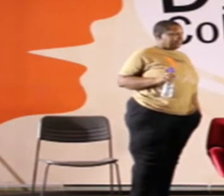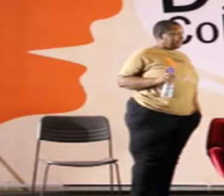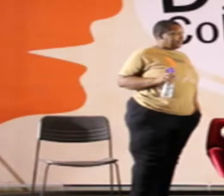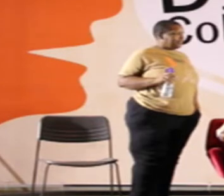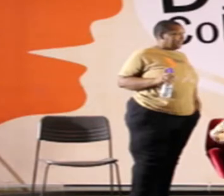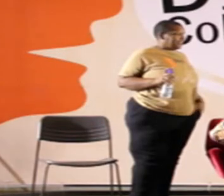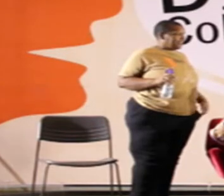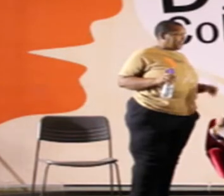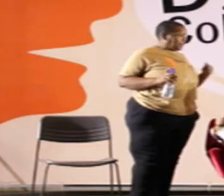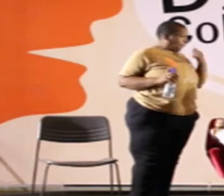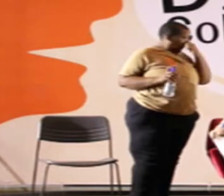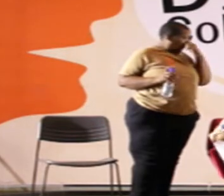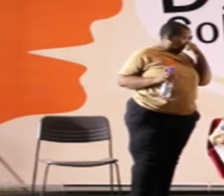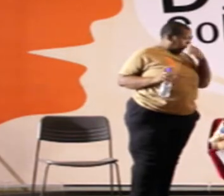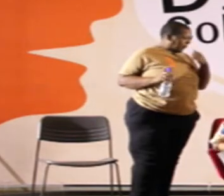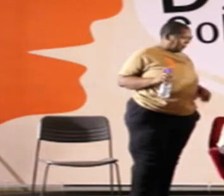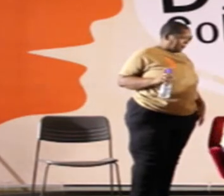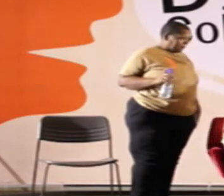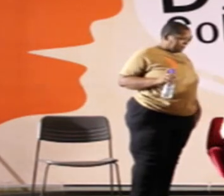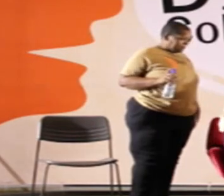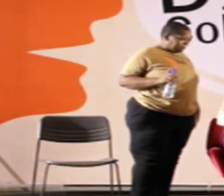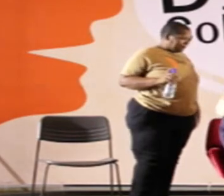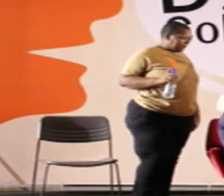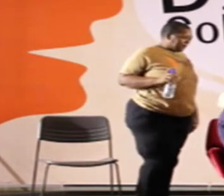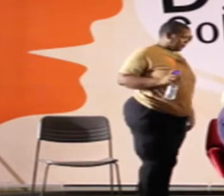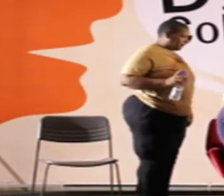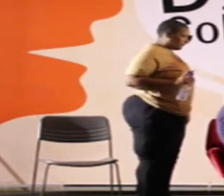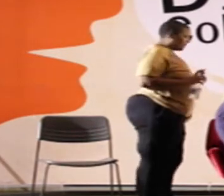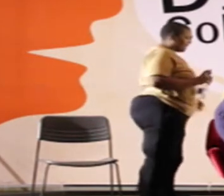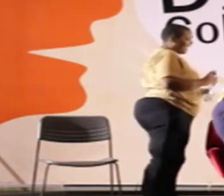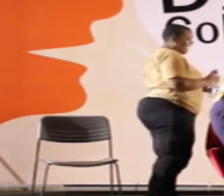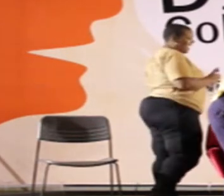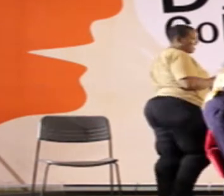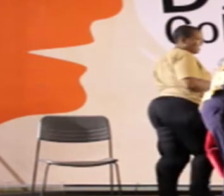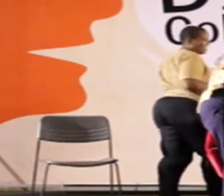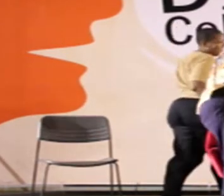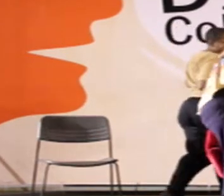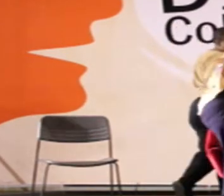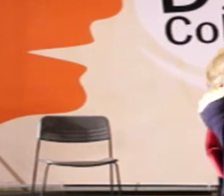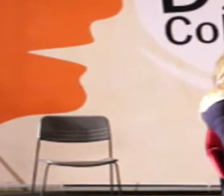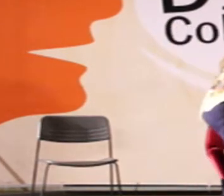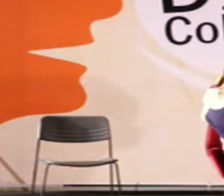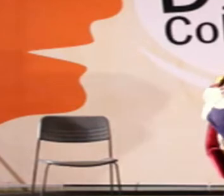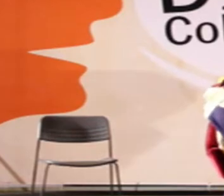um ótimo final de semana e nos veremos em 3 de outubro. Boa noite.